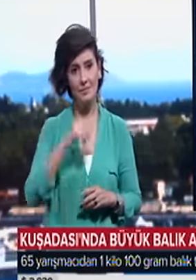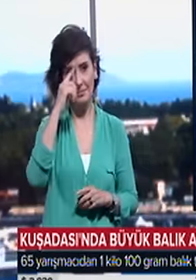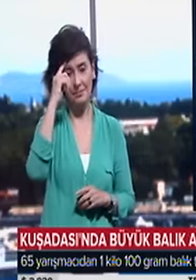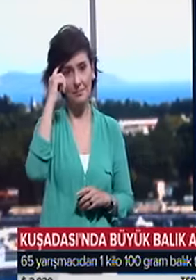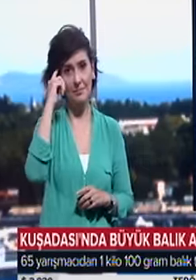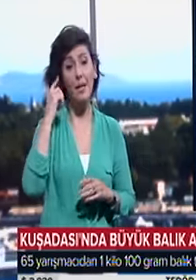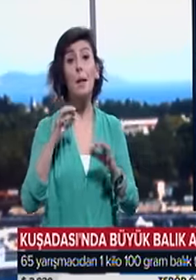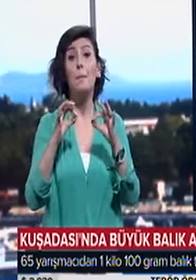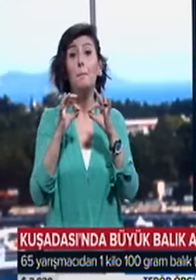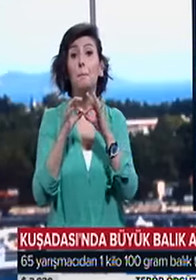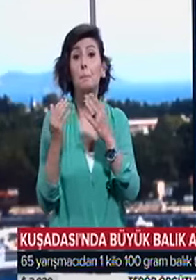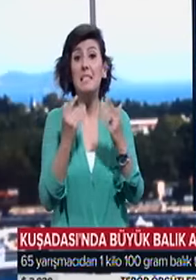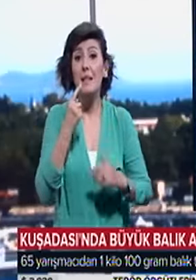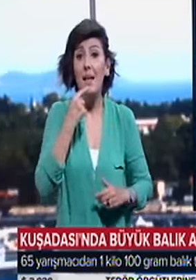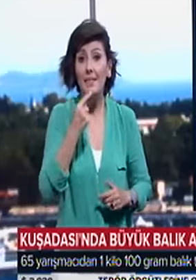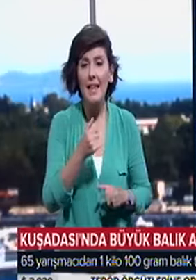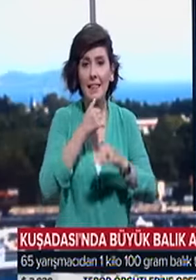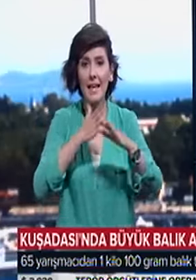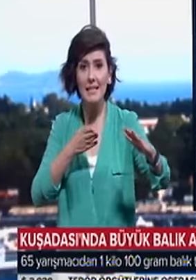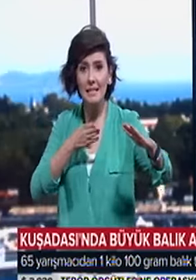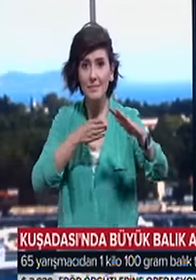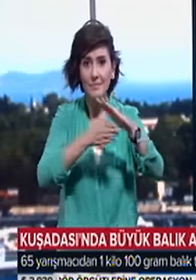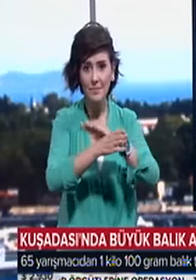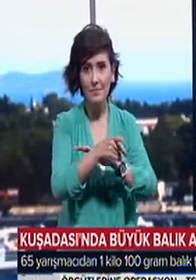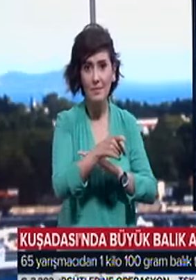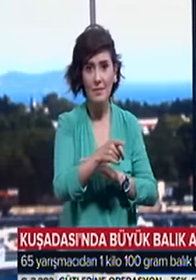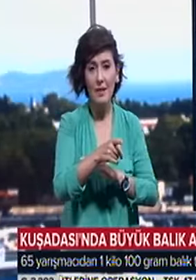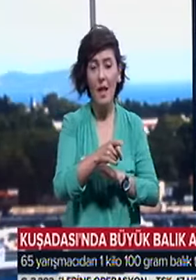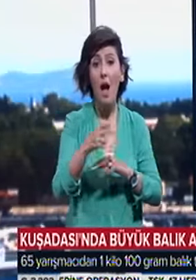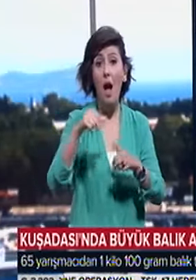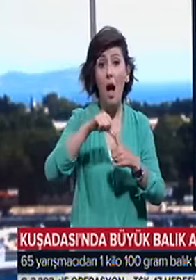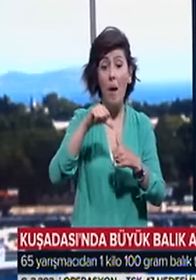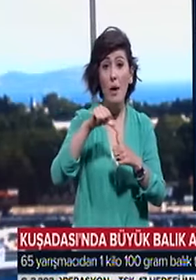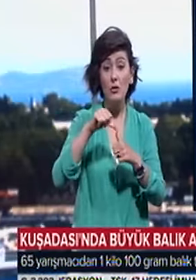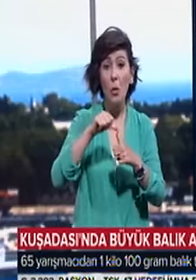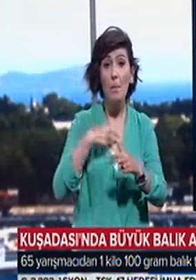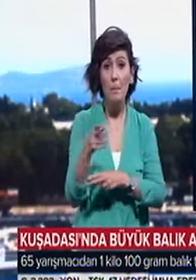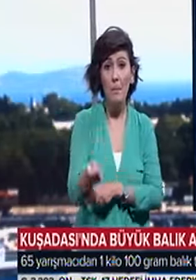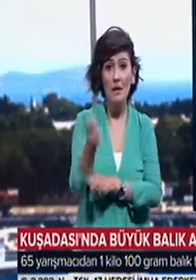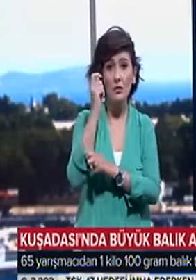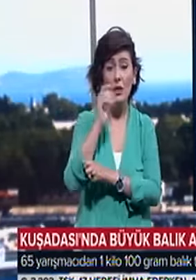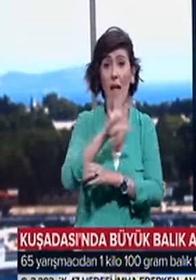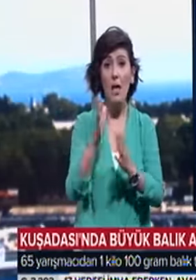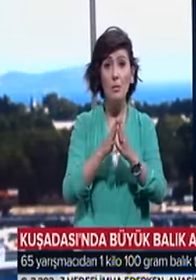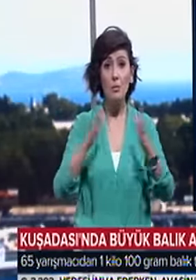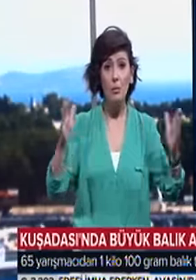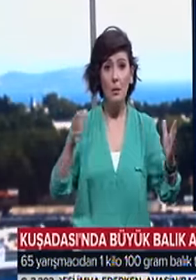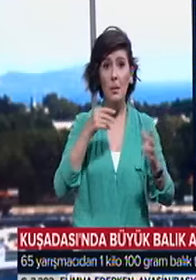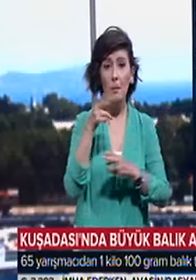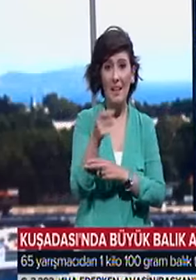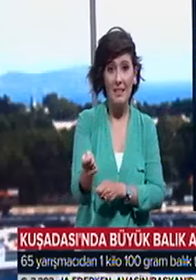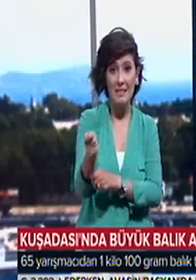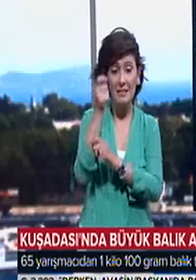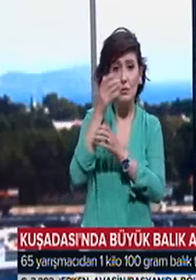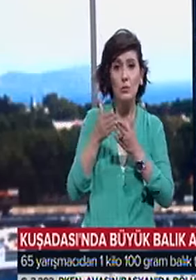var. Bira bismillah dediler, denize açıldılar. Amatör balıkçılar 3 tur teknesiyle en büyük balığı tutmak üzere yola